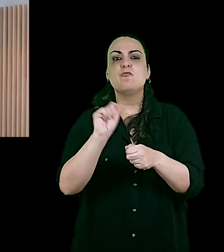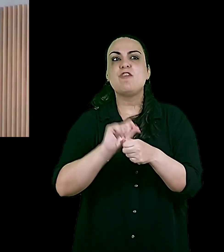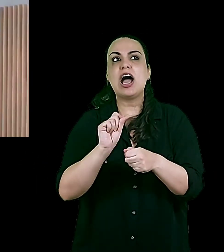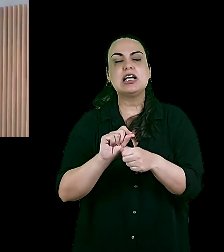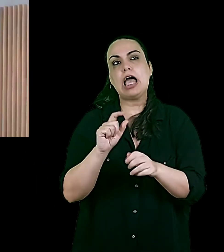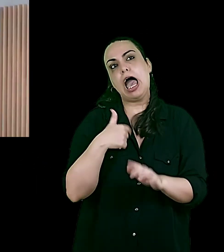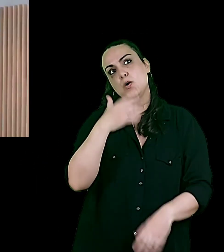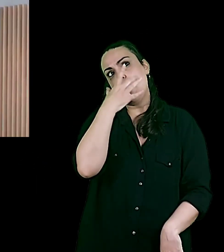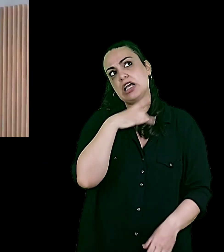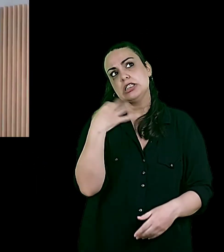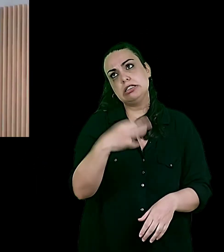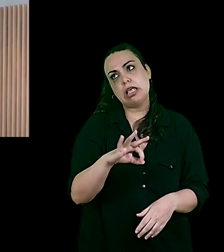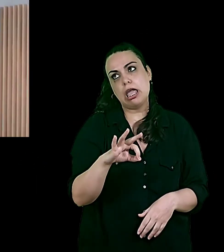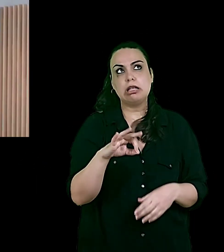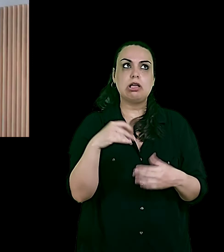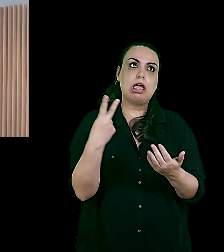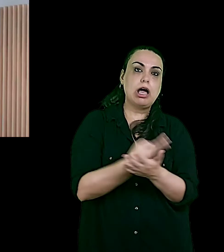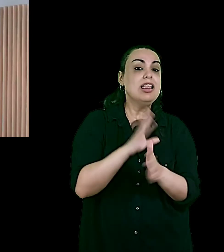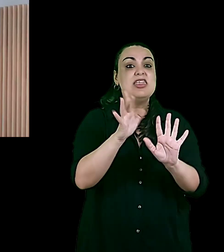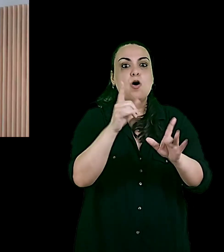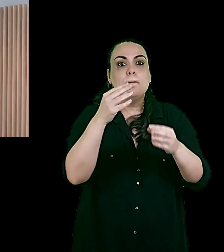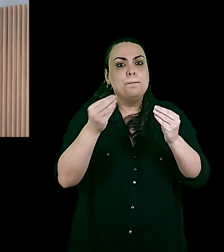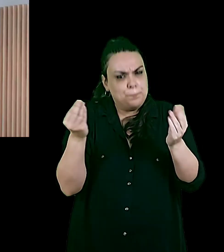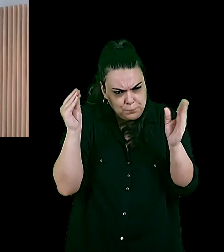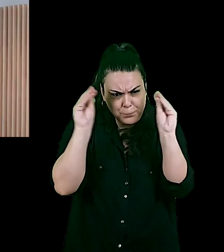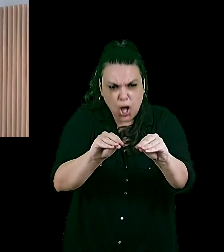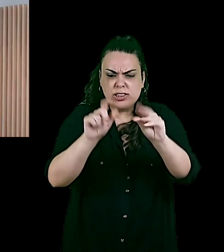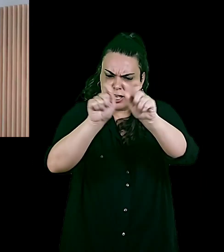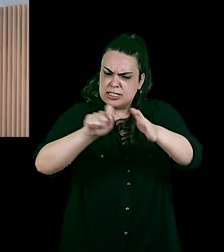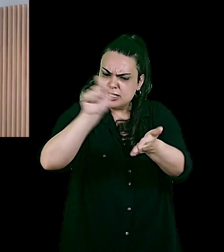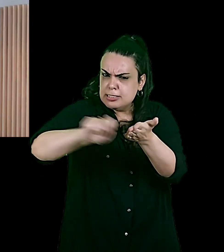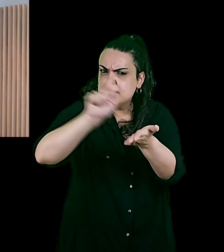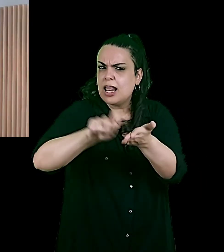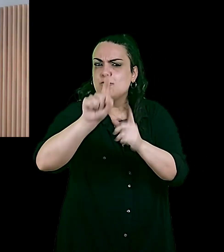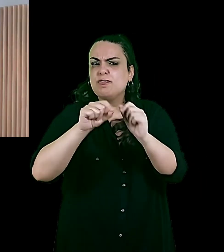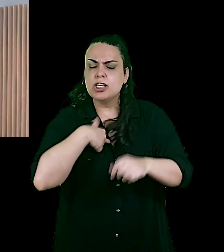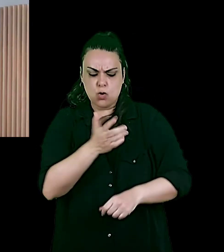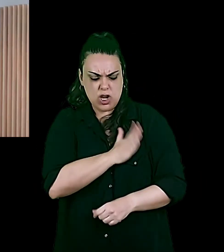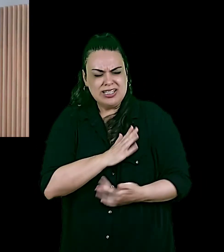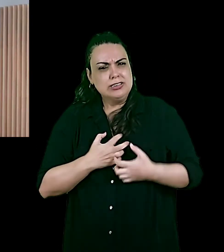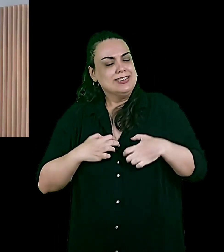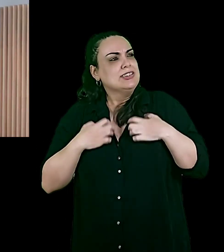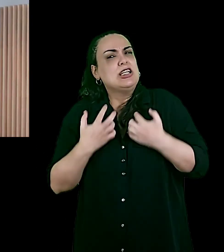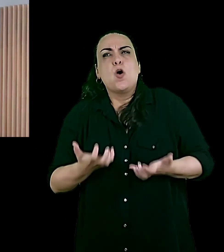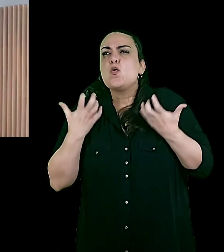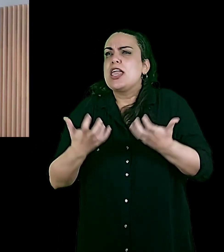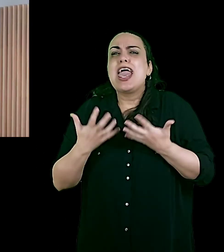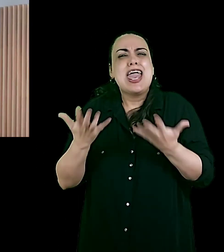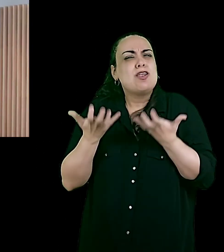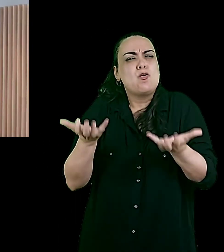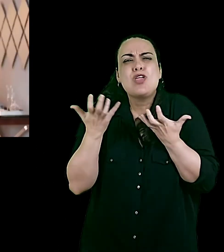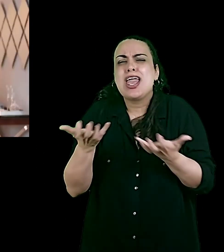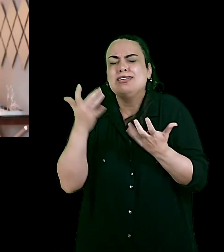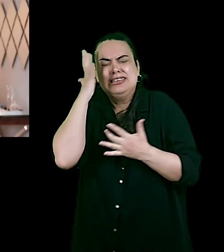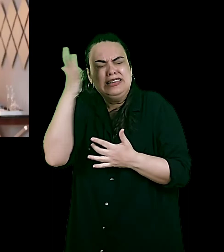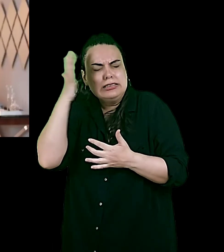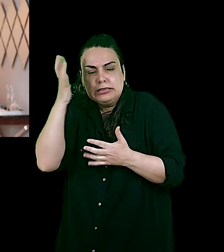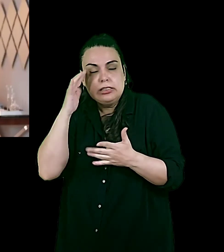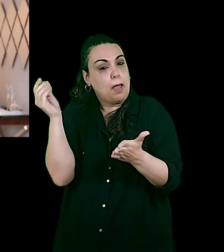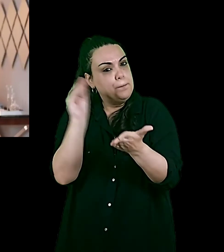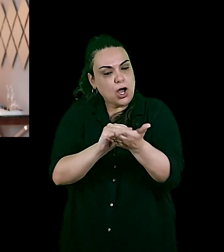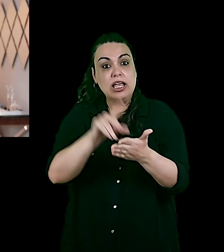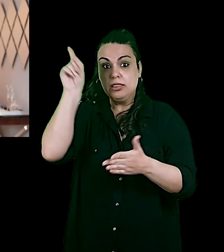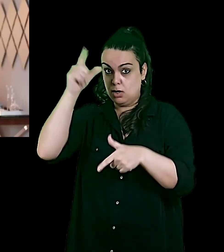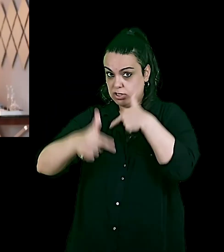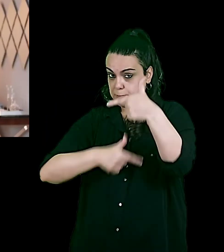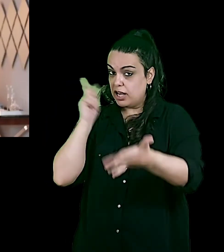faça só o que você acha certo. Coloque ali o que está queimando no seu coração. Deus trabalha com verdade, não com protocolo. Segunda coisa,